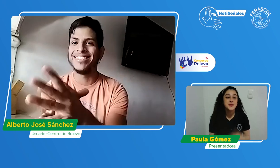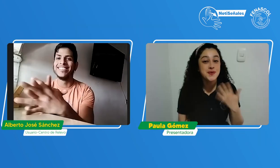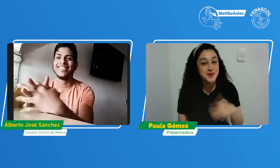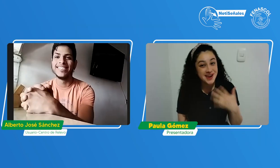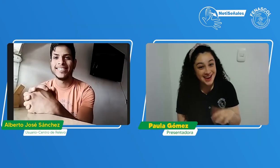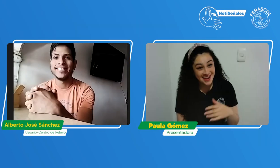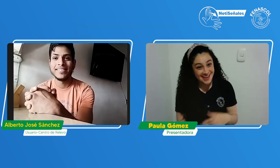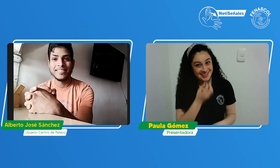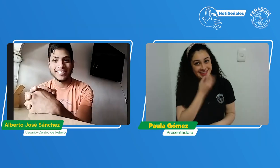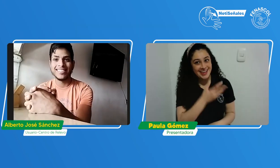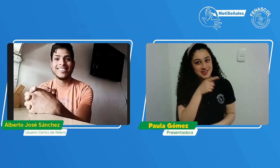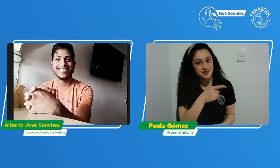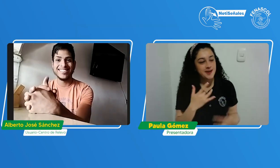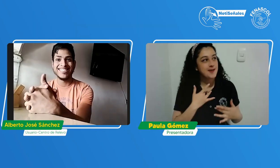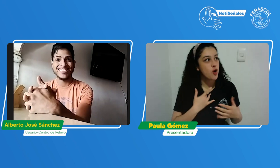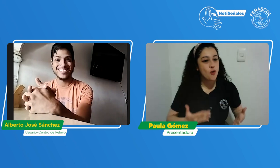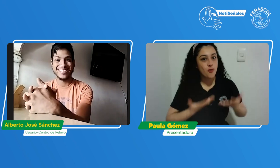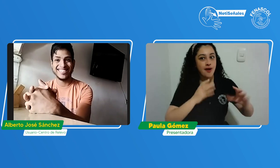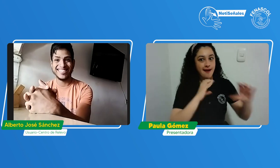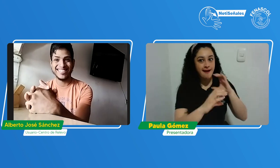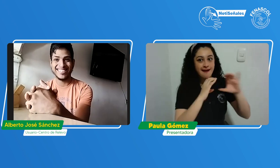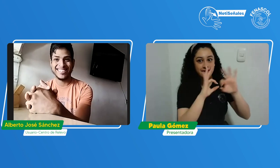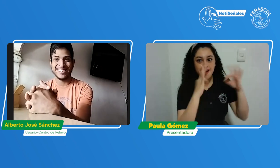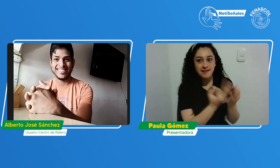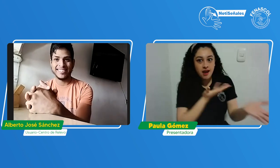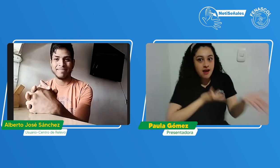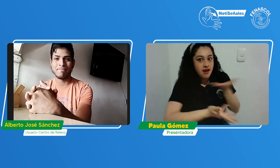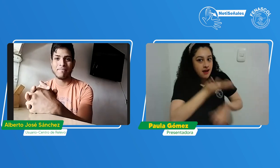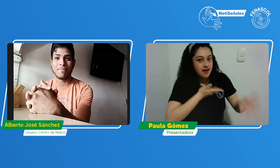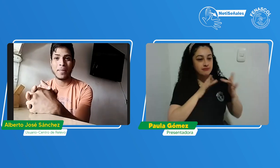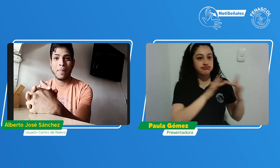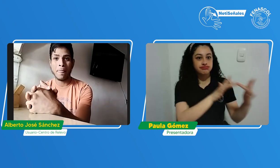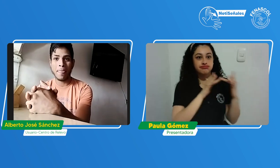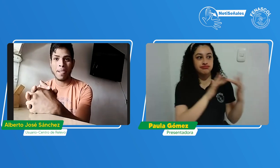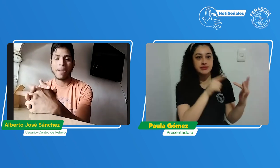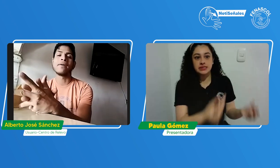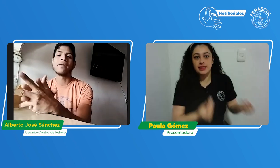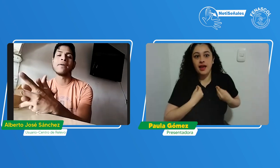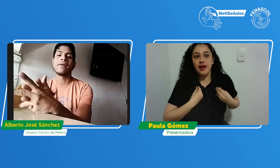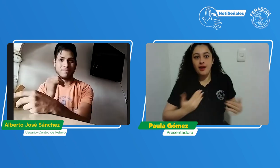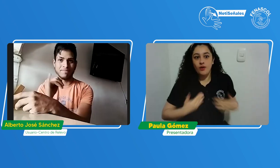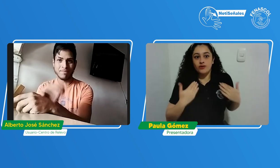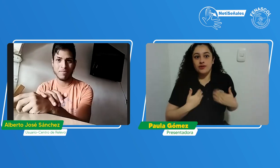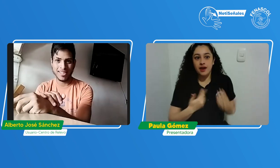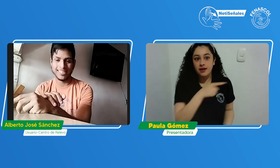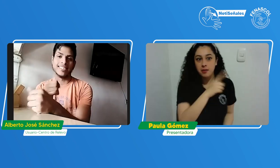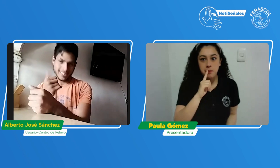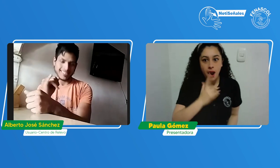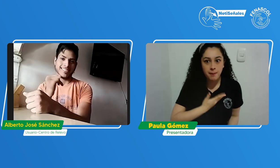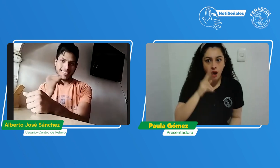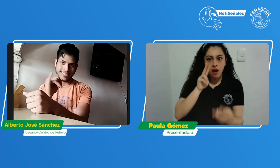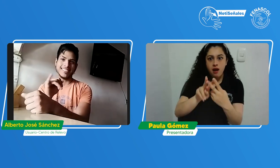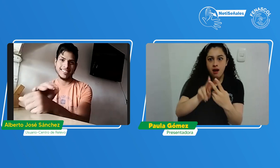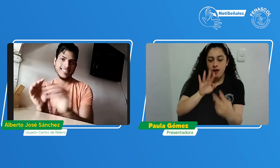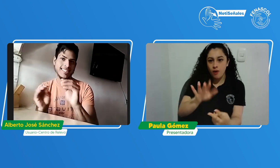de verdad que bella historia porque ahora te comunicas con facilidad con tu familia y mantienes el contacto con ellos con tus padres Así